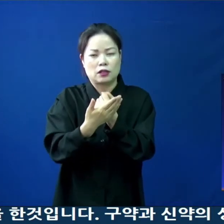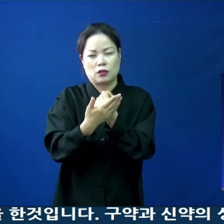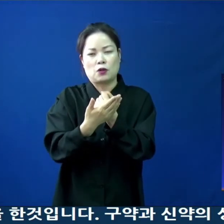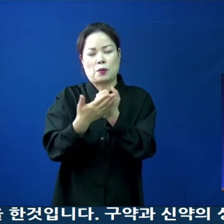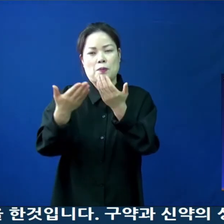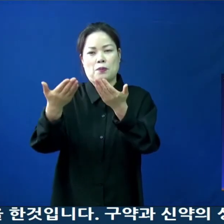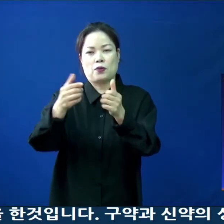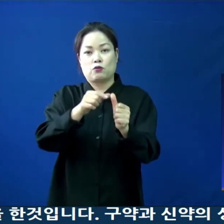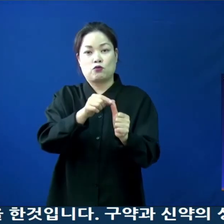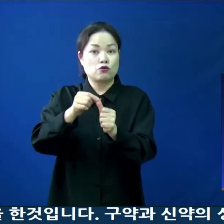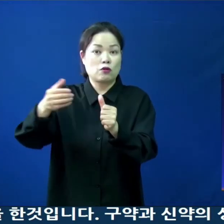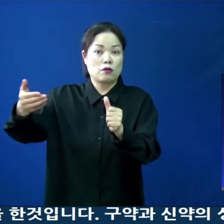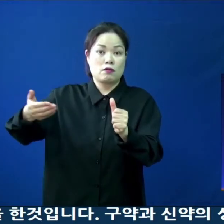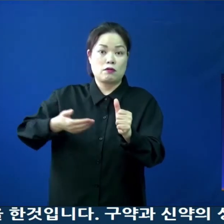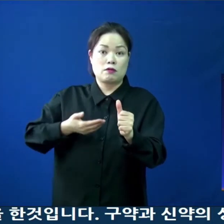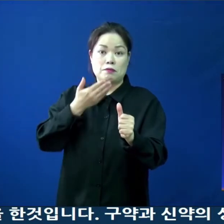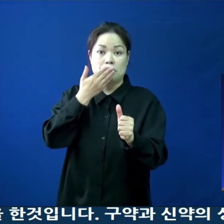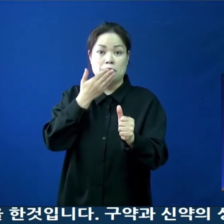구원받았다라는 것이죠.